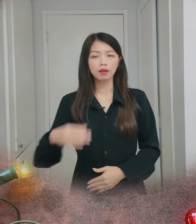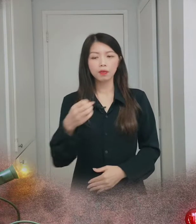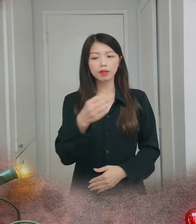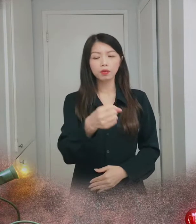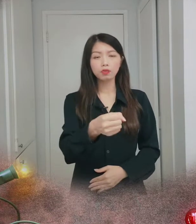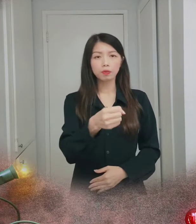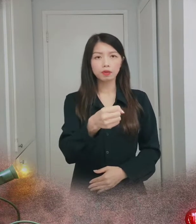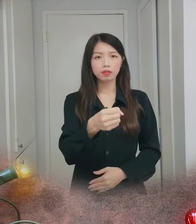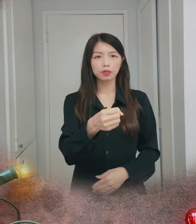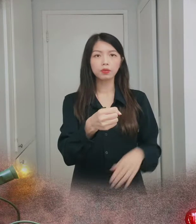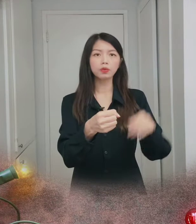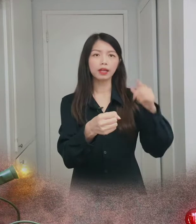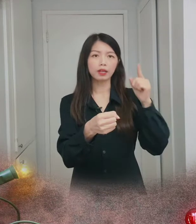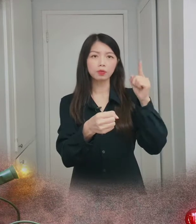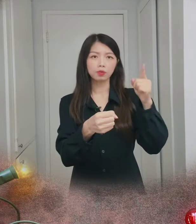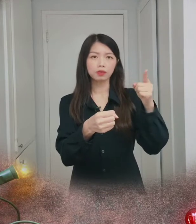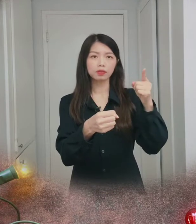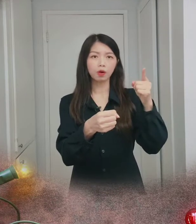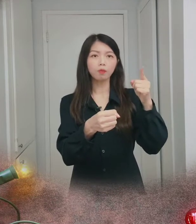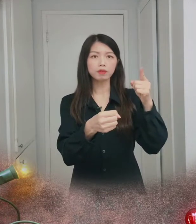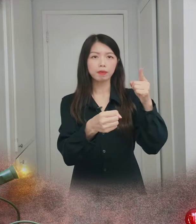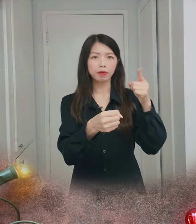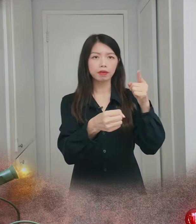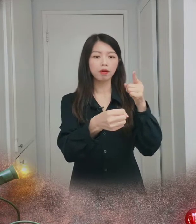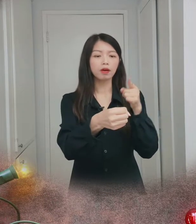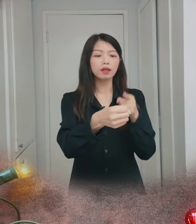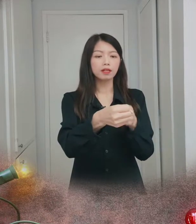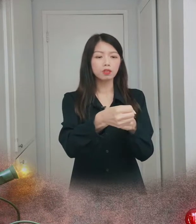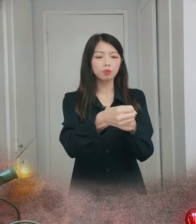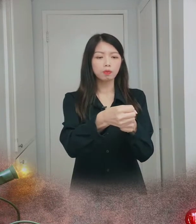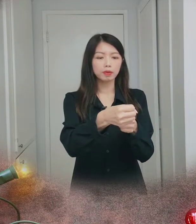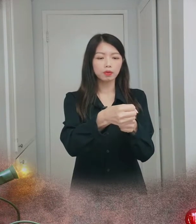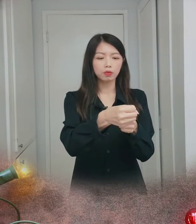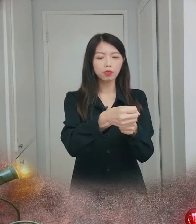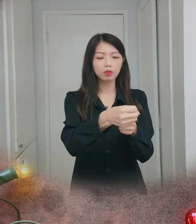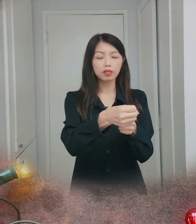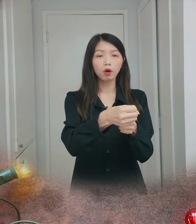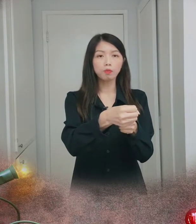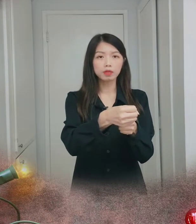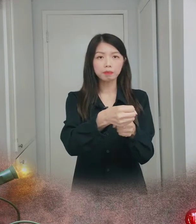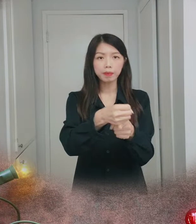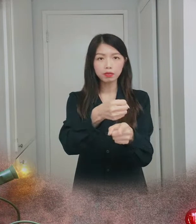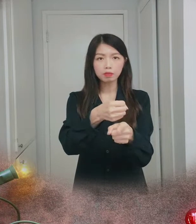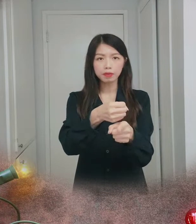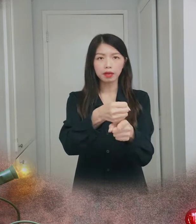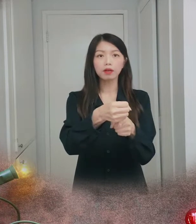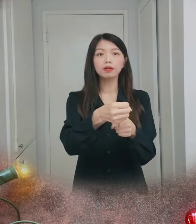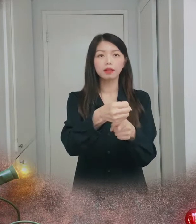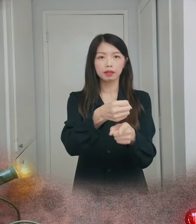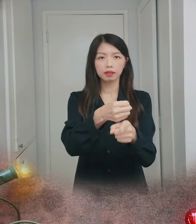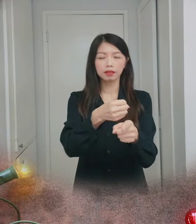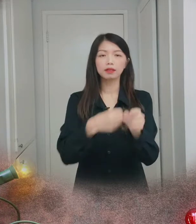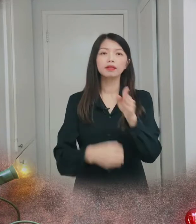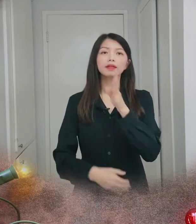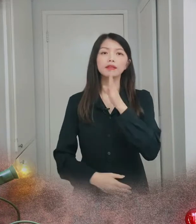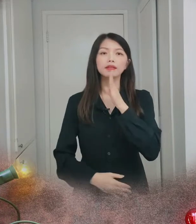수어는 왼손은 주먹 쥐시고 다른 손은 검지만 펴서 이 주먹 밑으로 이 검지를 빼주시면 돼요.